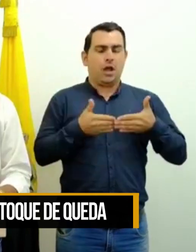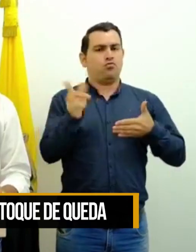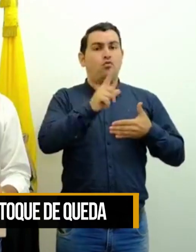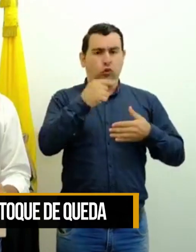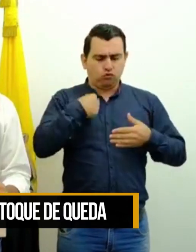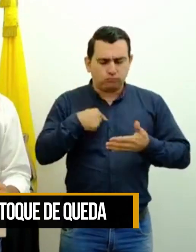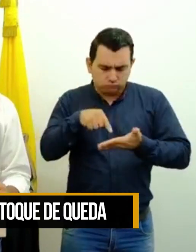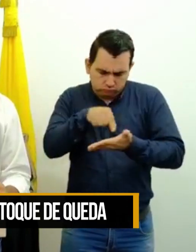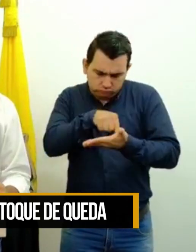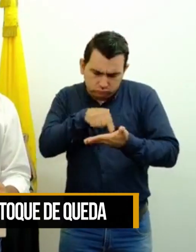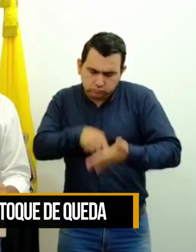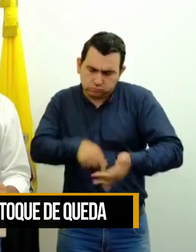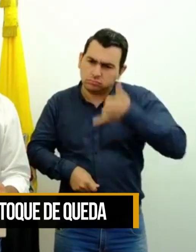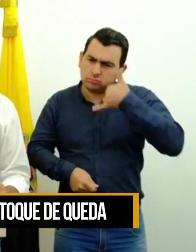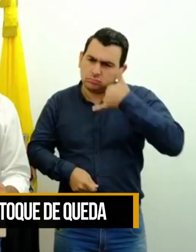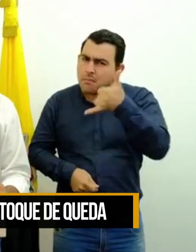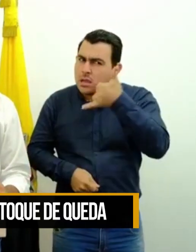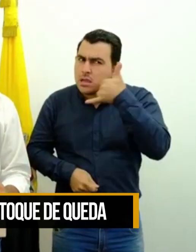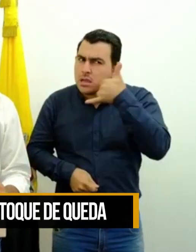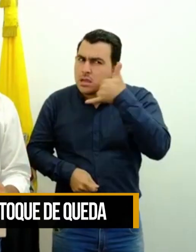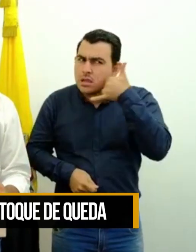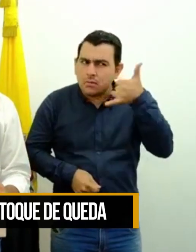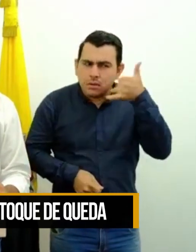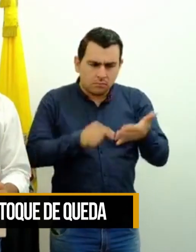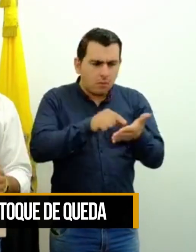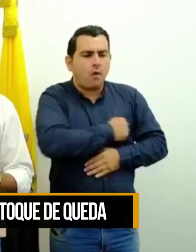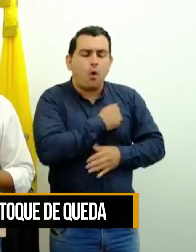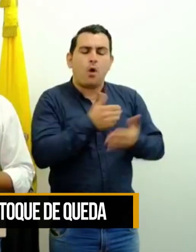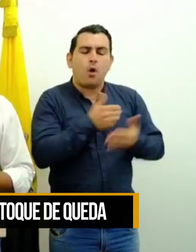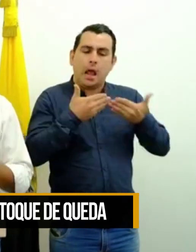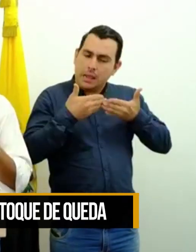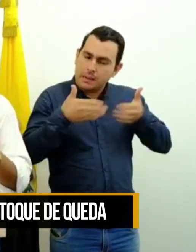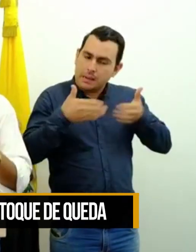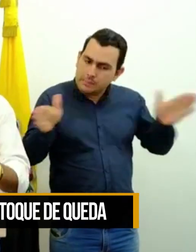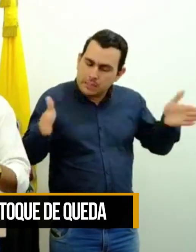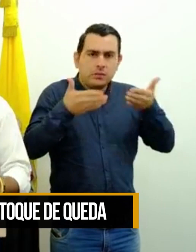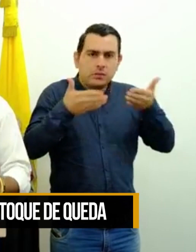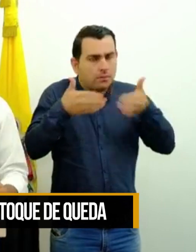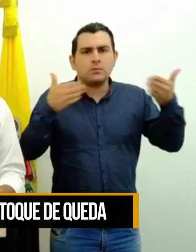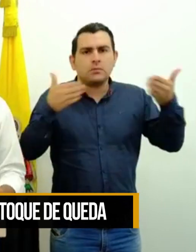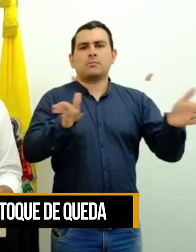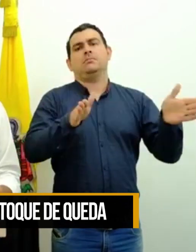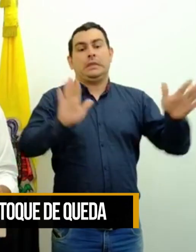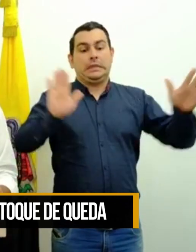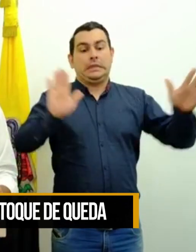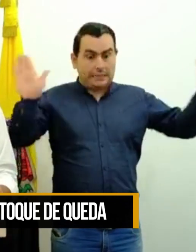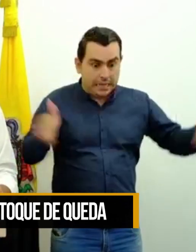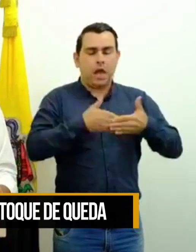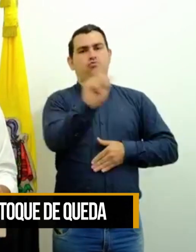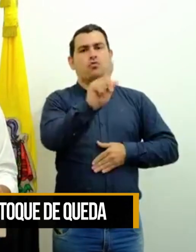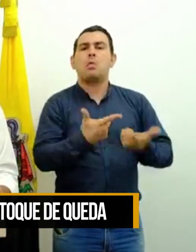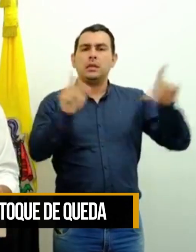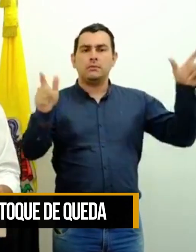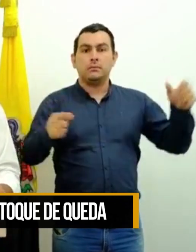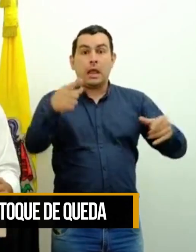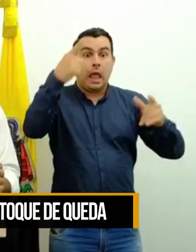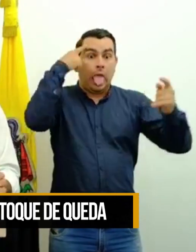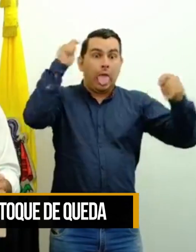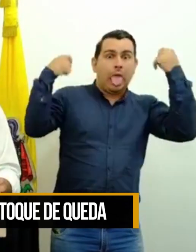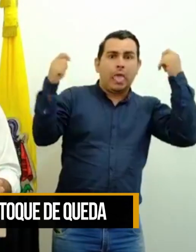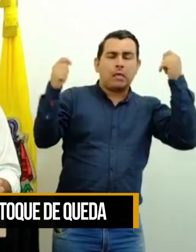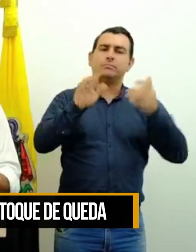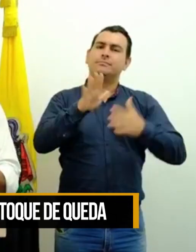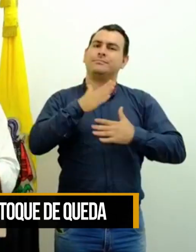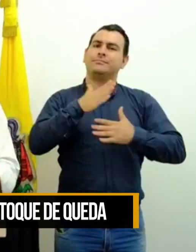a algunos de ellos para contarles previamente a esta intervención. Y les he pedido el favor que